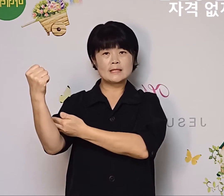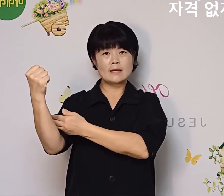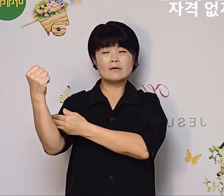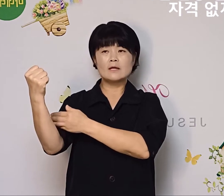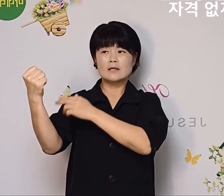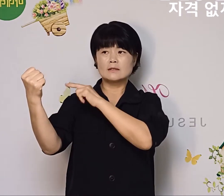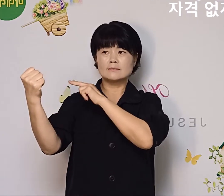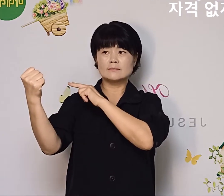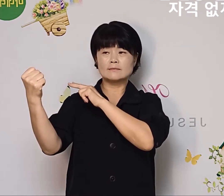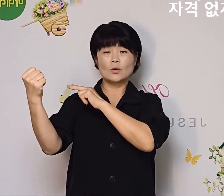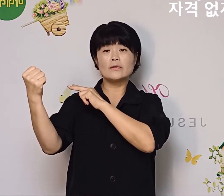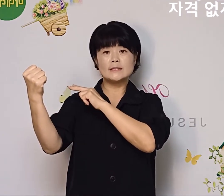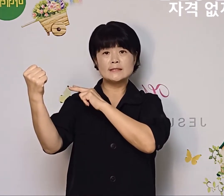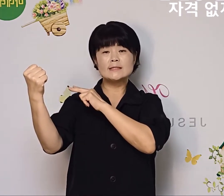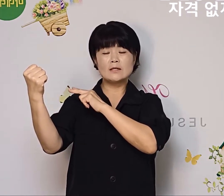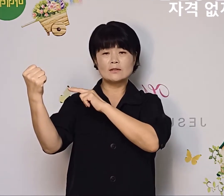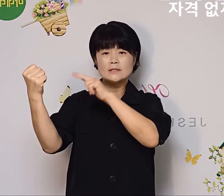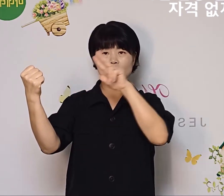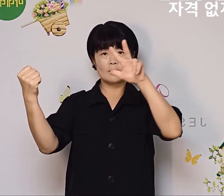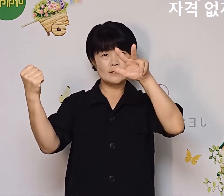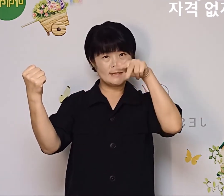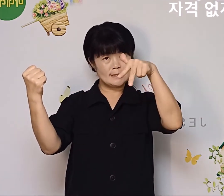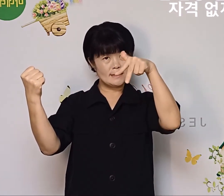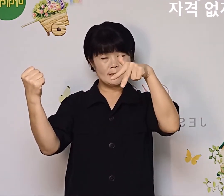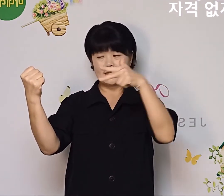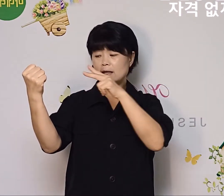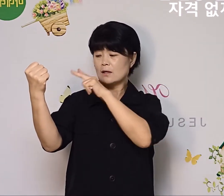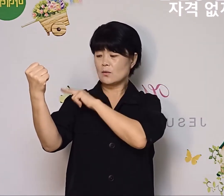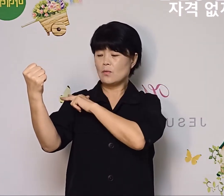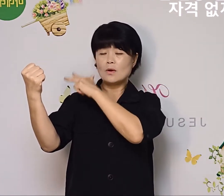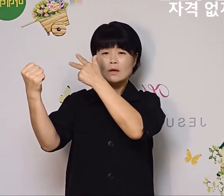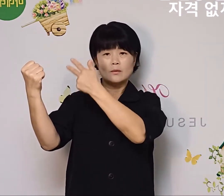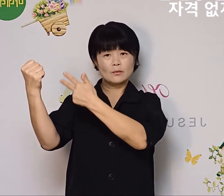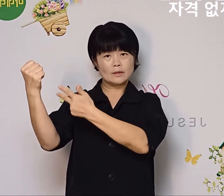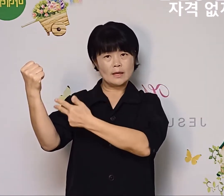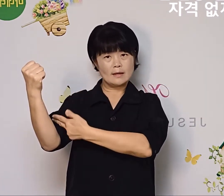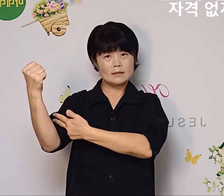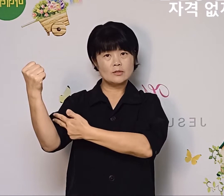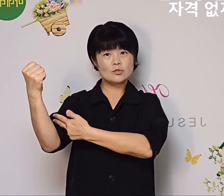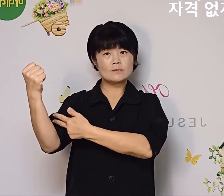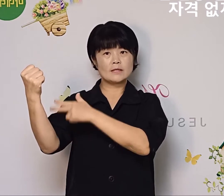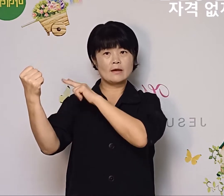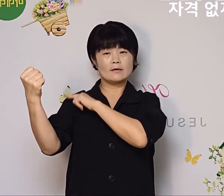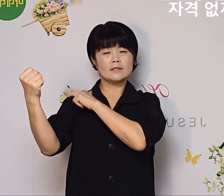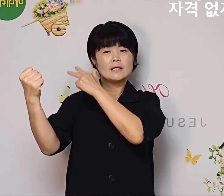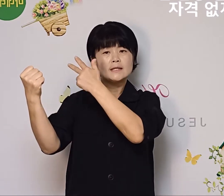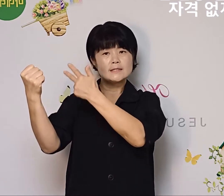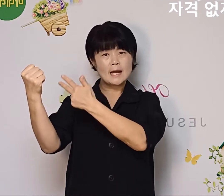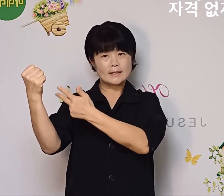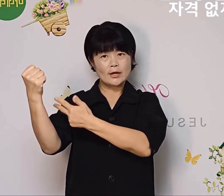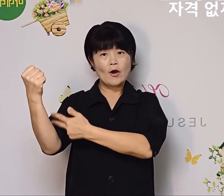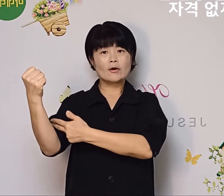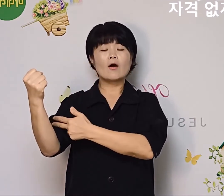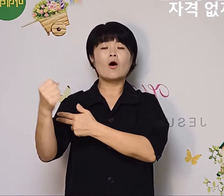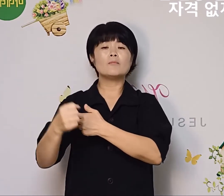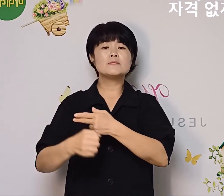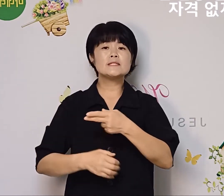표현하잖아요. 그럼 권능 능력을 그거를 지읒을 해갖고 이렇게 해주시면 돼요. 자격